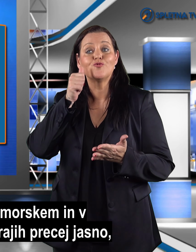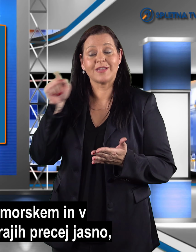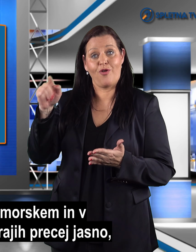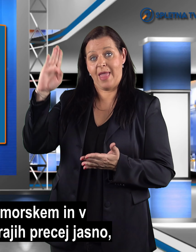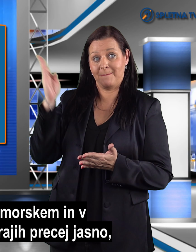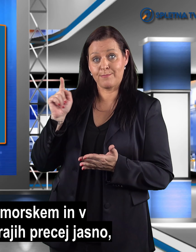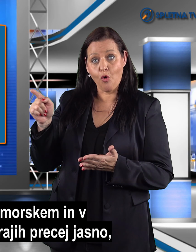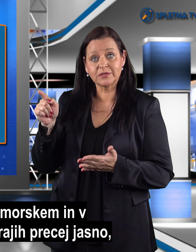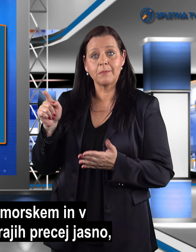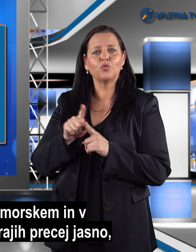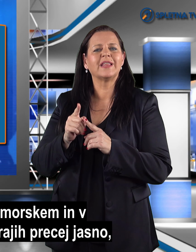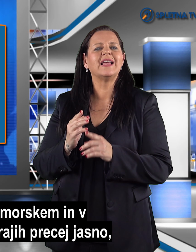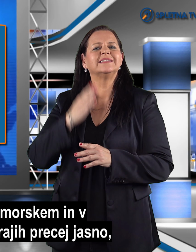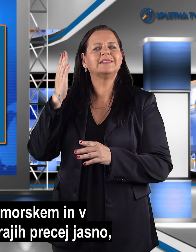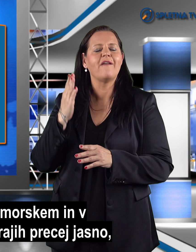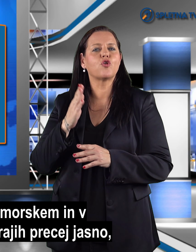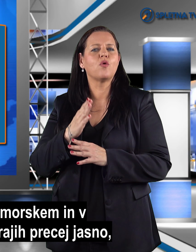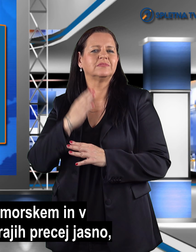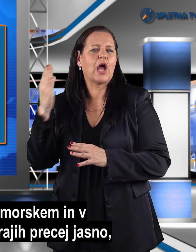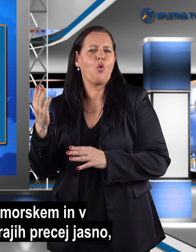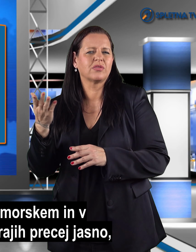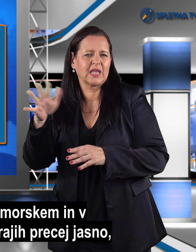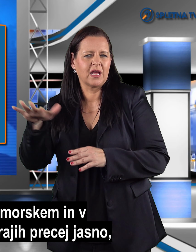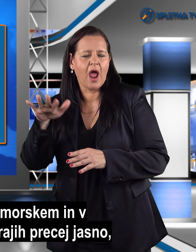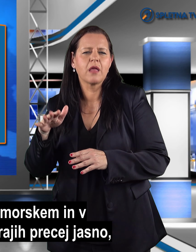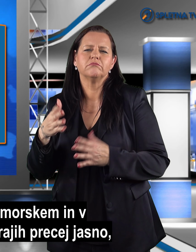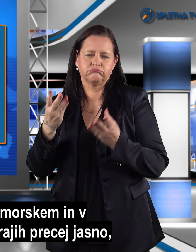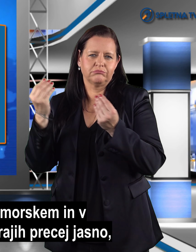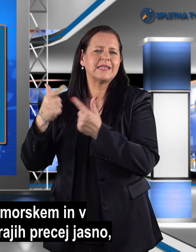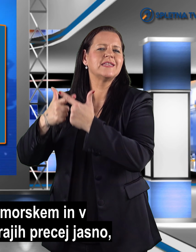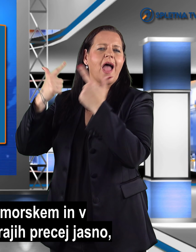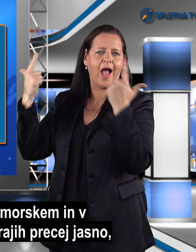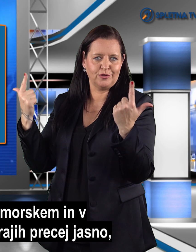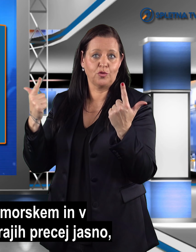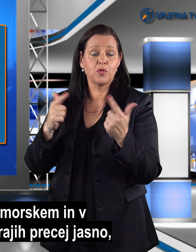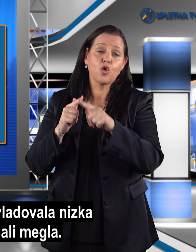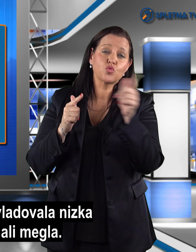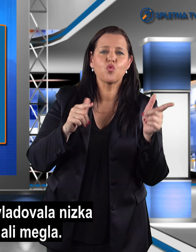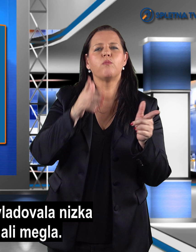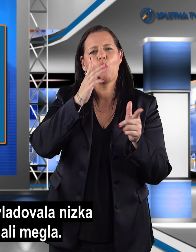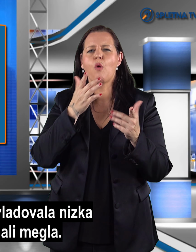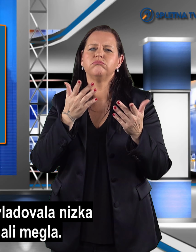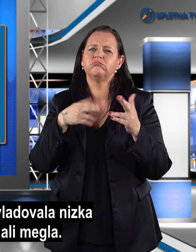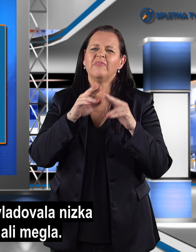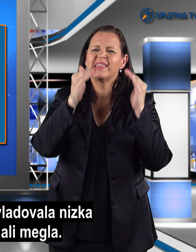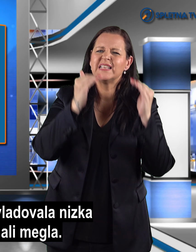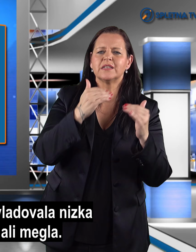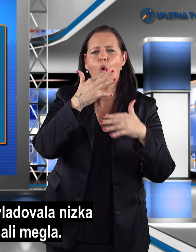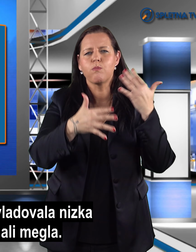Jutri bo na Primorskem in v severozahodnih krajih precej jasno, drugod bo prevladovala nizka oblačnost ali megla.